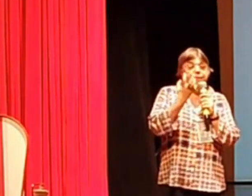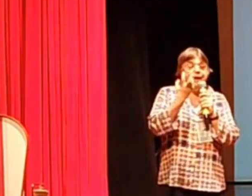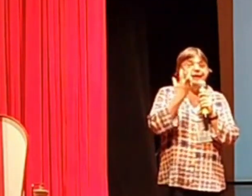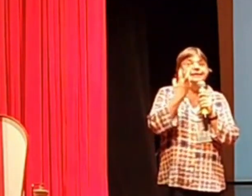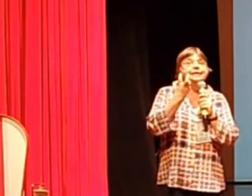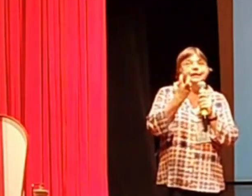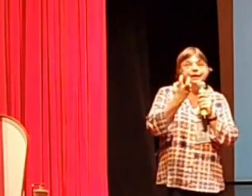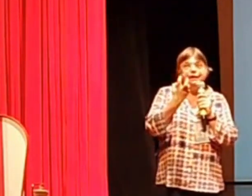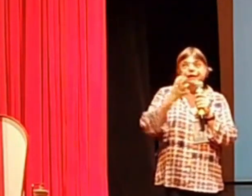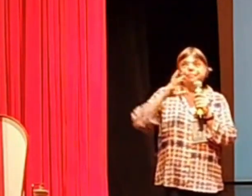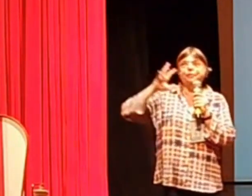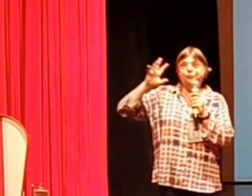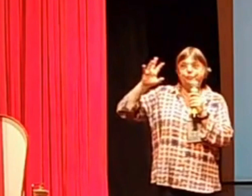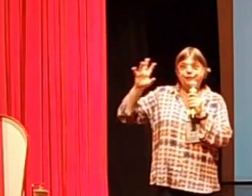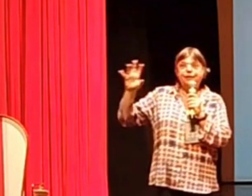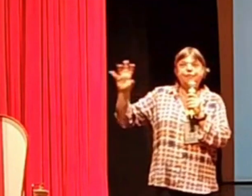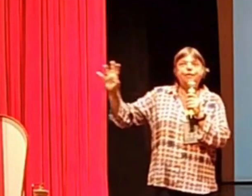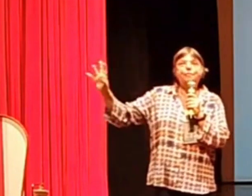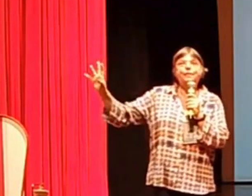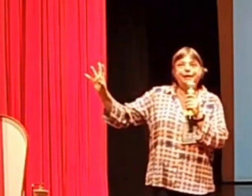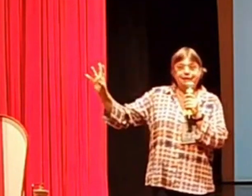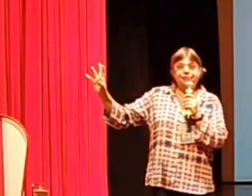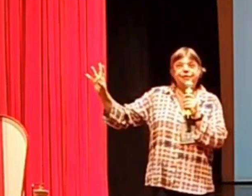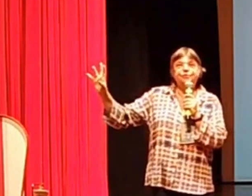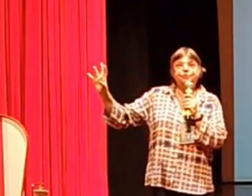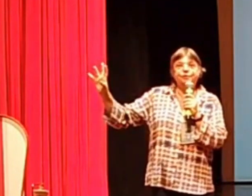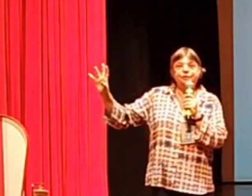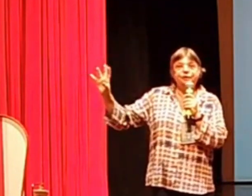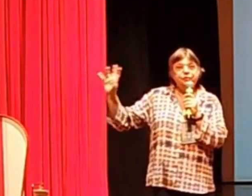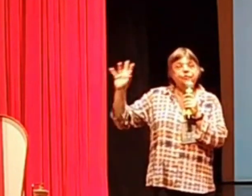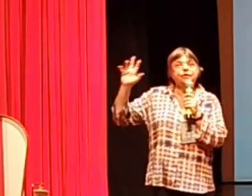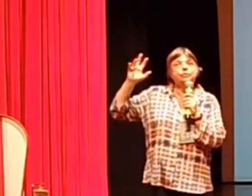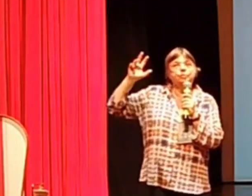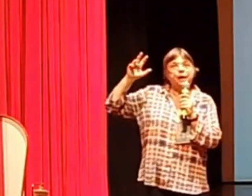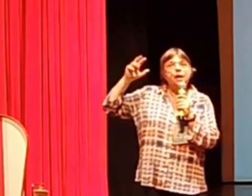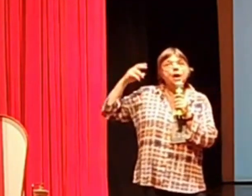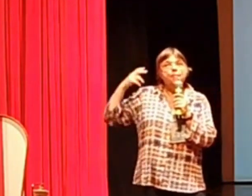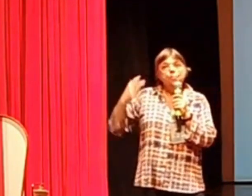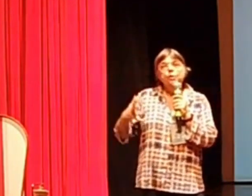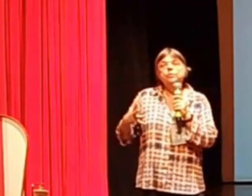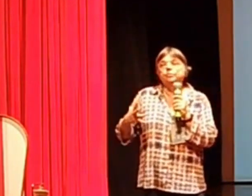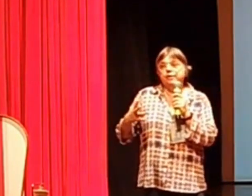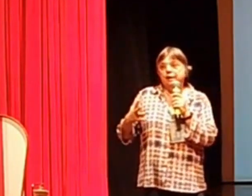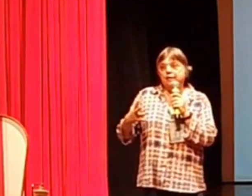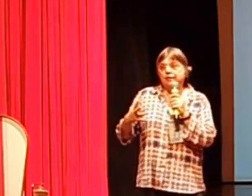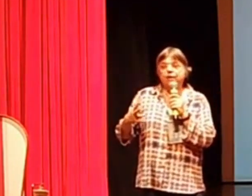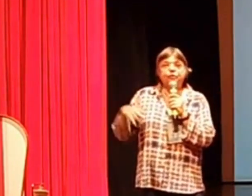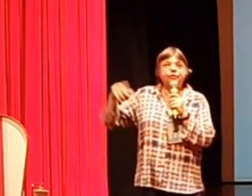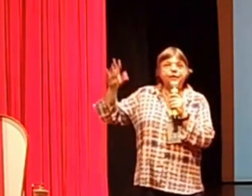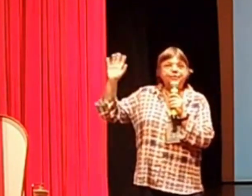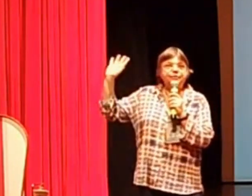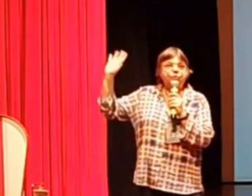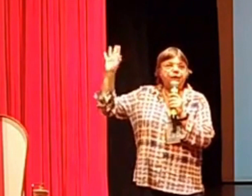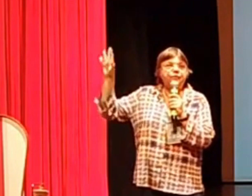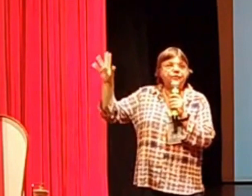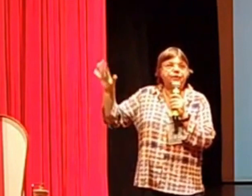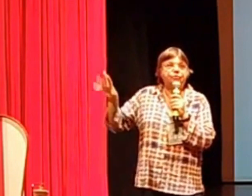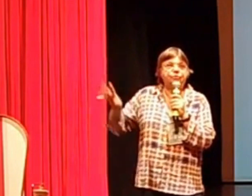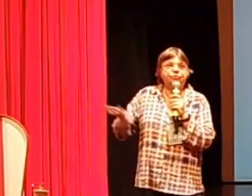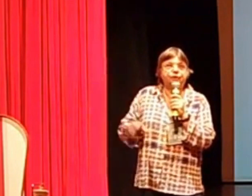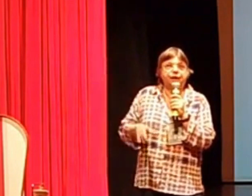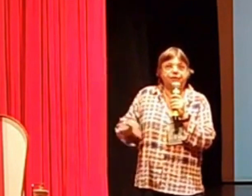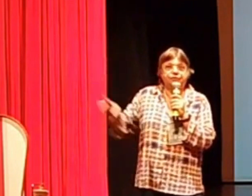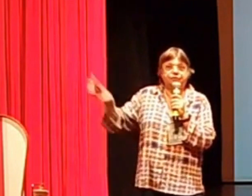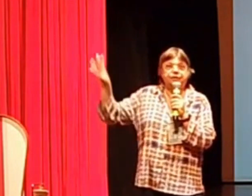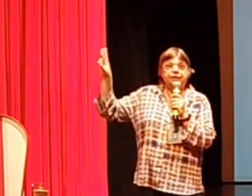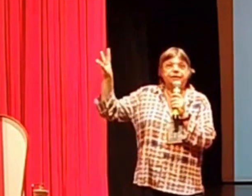ali entranha na pessoa que vai acompanhar a vida toda. Então, a gente tem que tomar muito cuidado, né? Eu tenho uma coleção